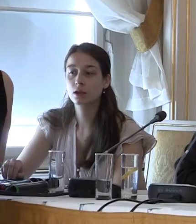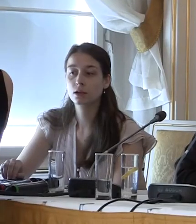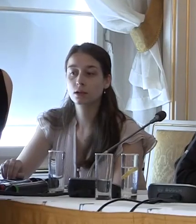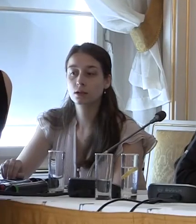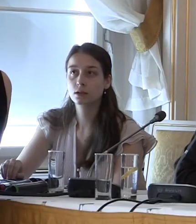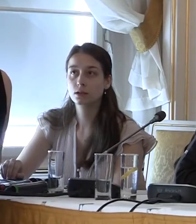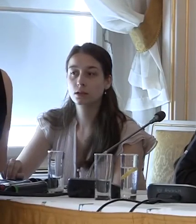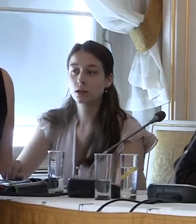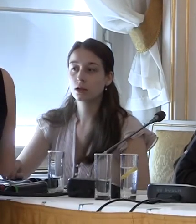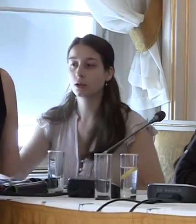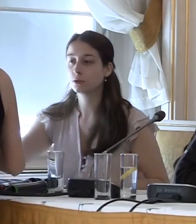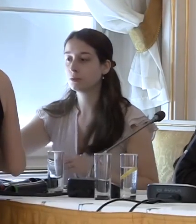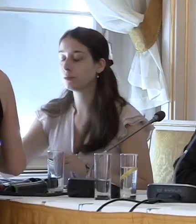odhadu